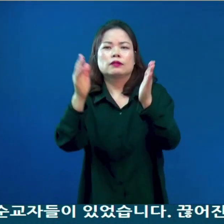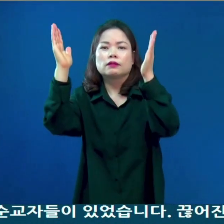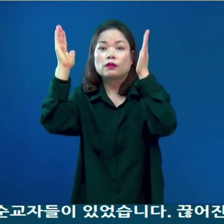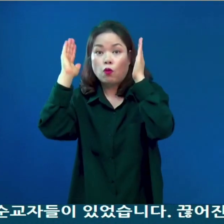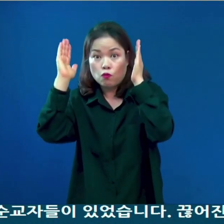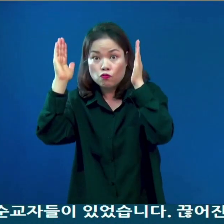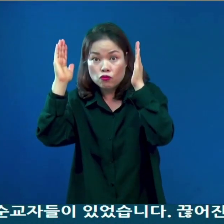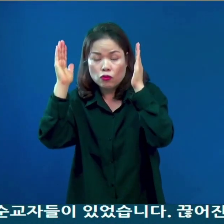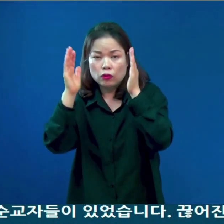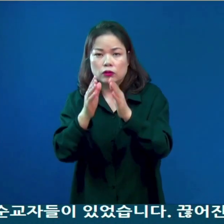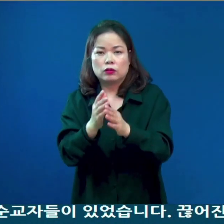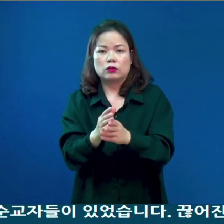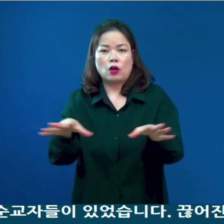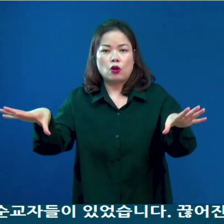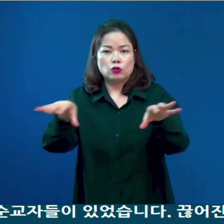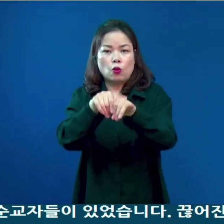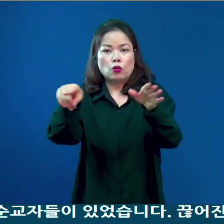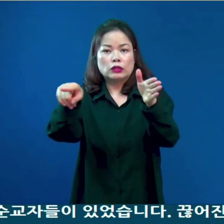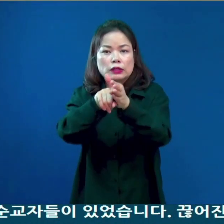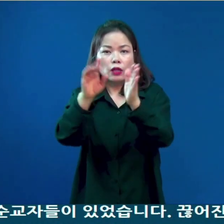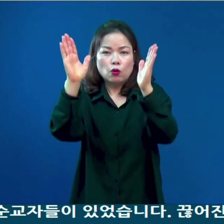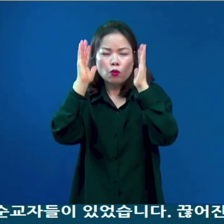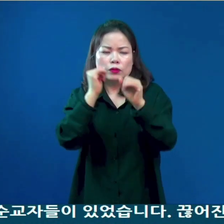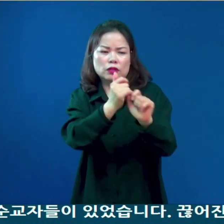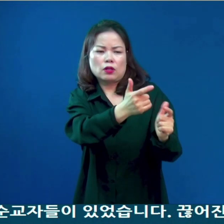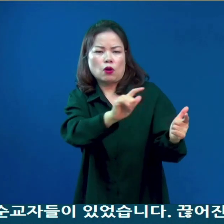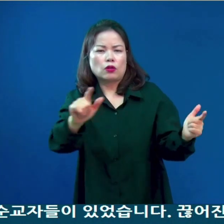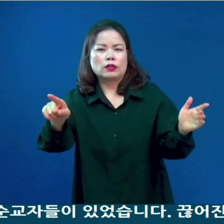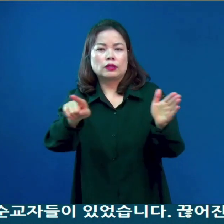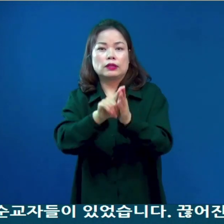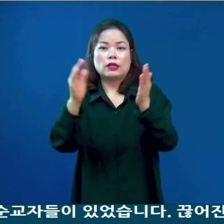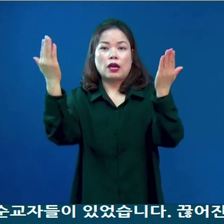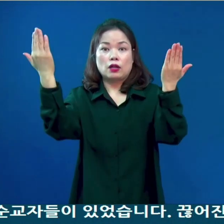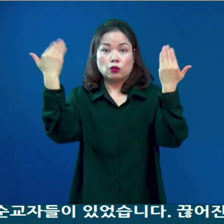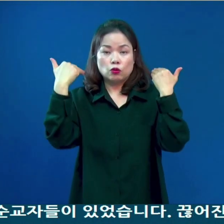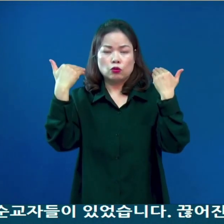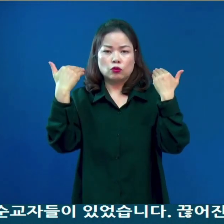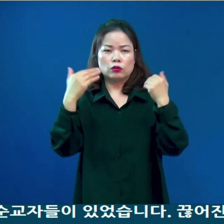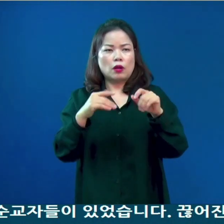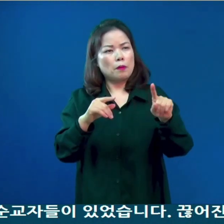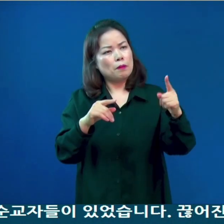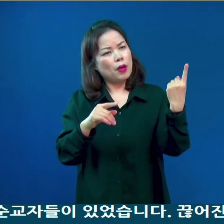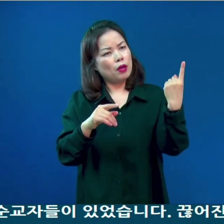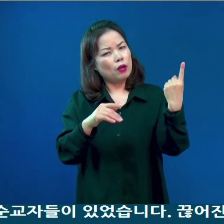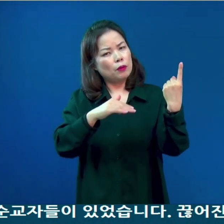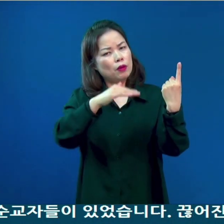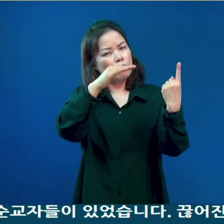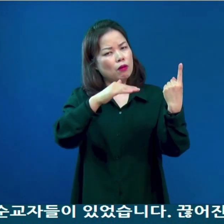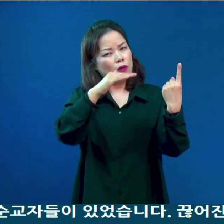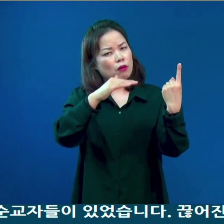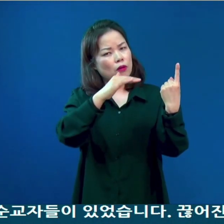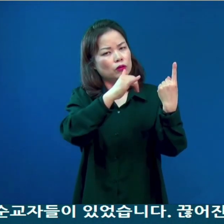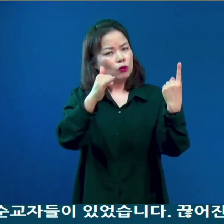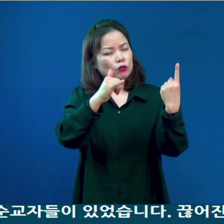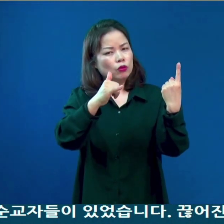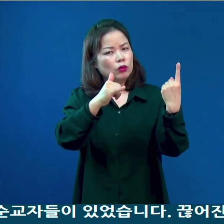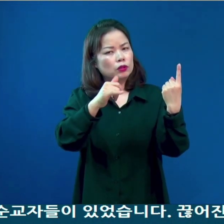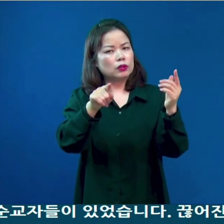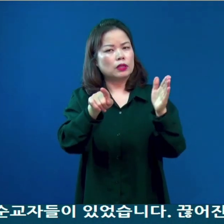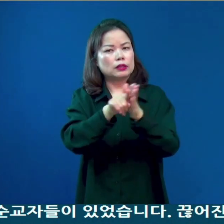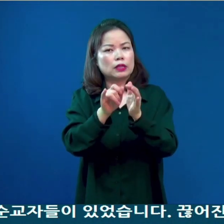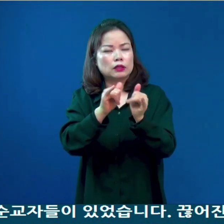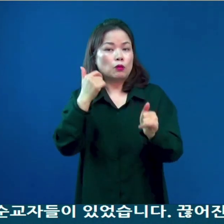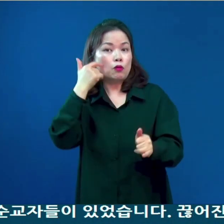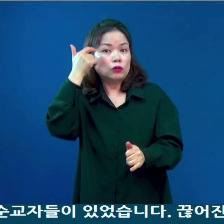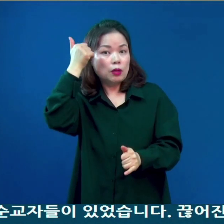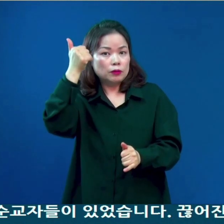시작하고 저희 총신에도 공부하고 있고 그다음에 여러 신학교도 공부하면서 지금 100여 명의 이 신학생들이 나오기 시작하고 목회자들이 나오기